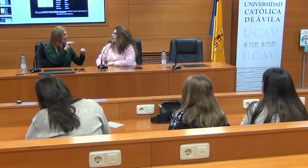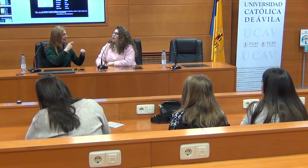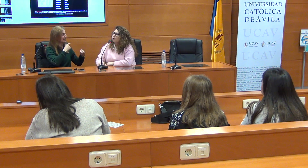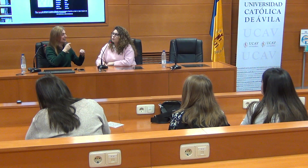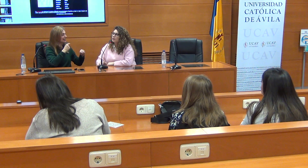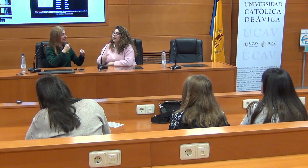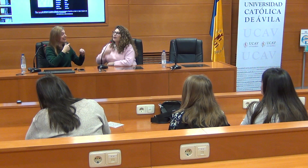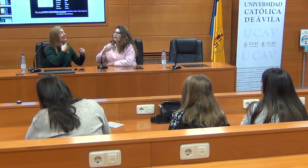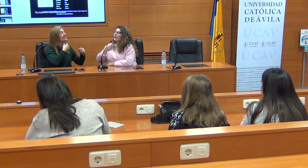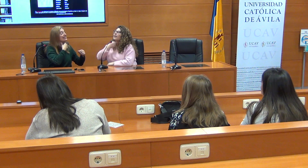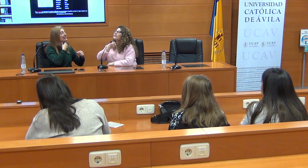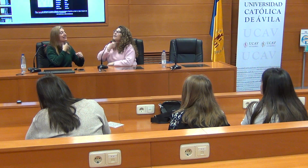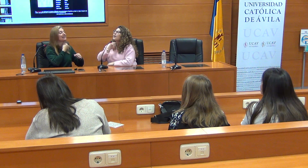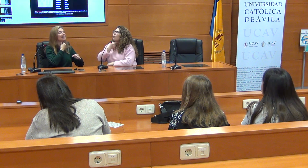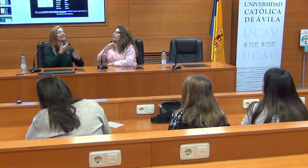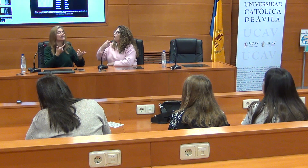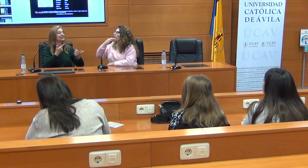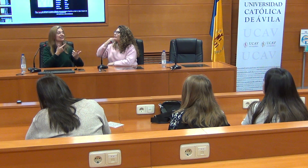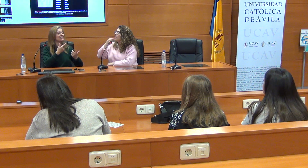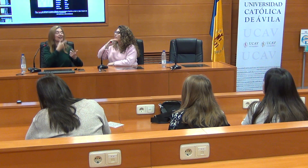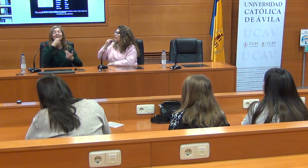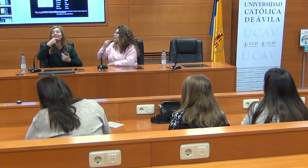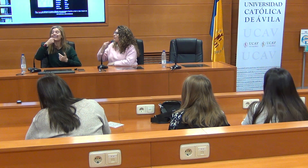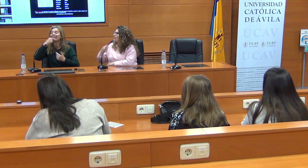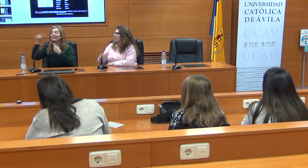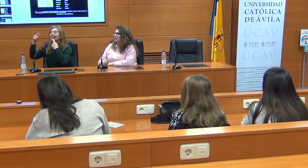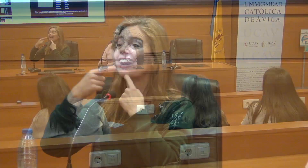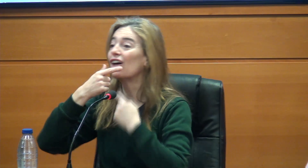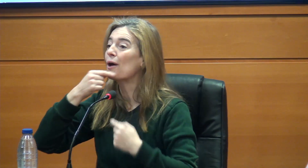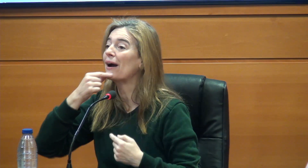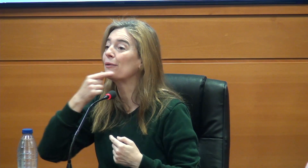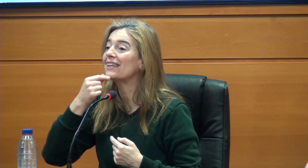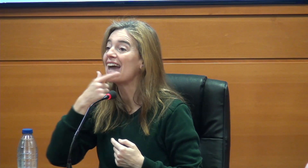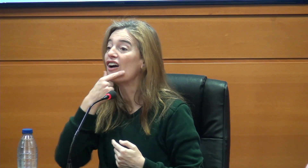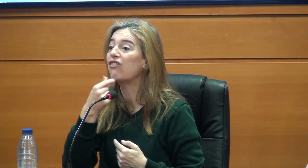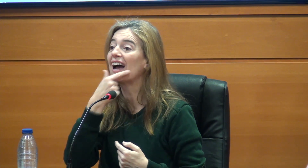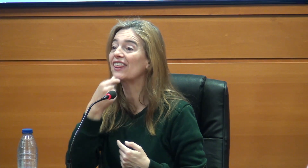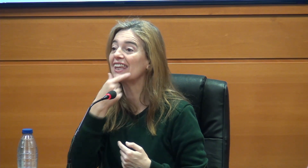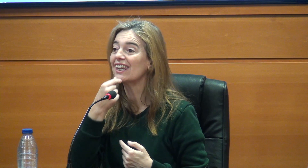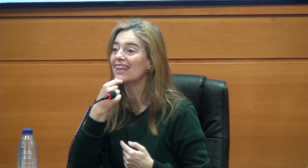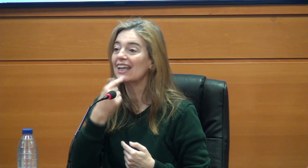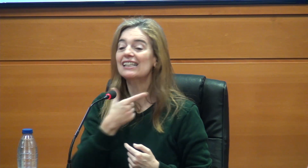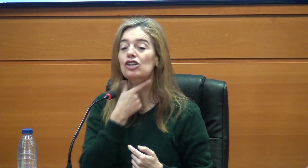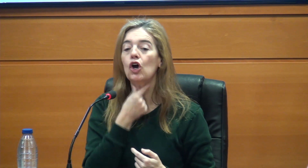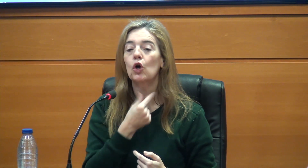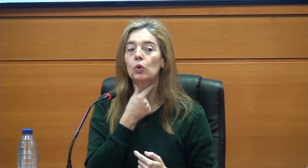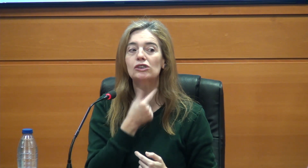usar es en el cuello y fácil es en la barbilla muy bien también